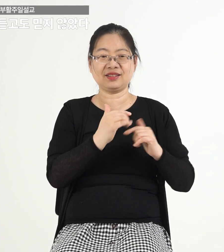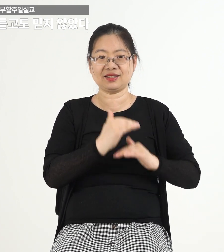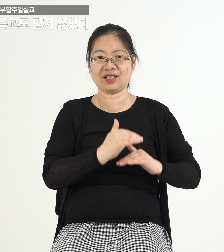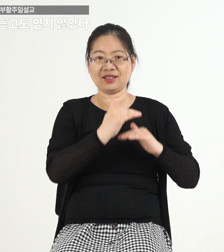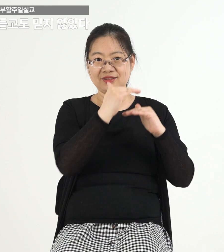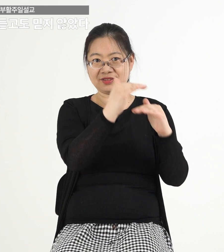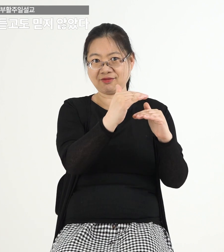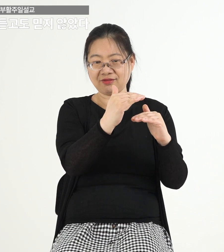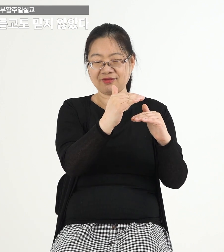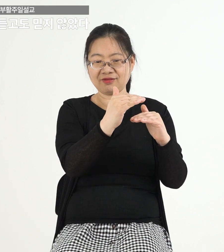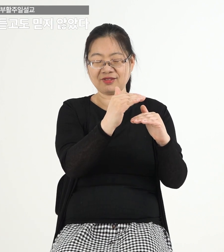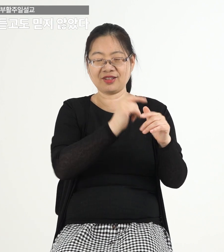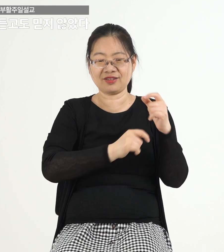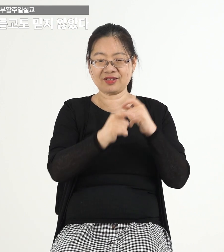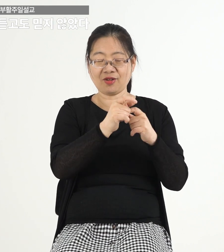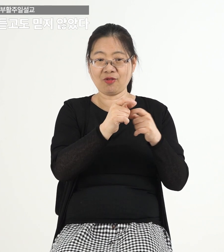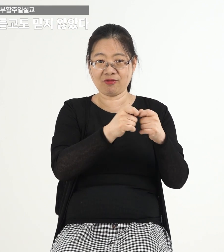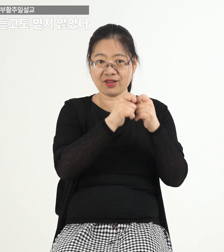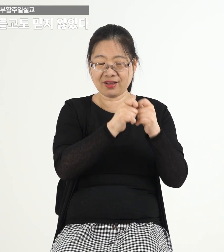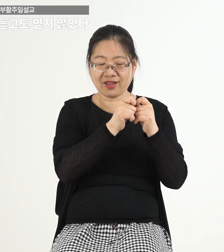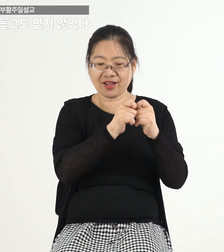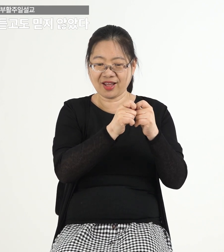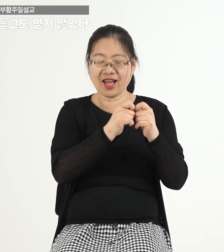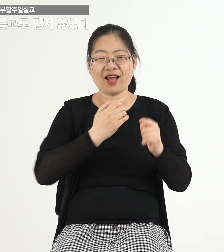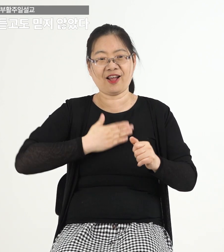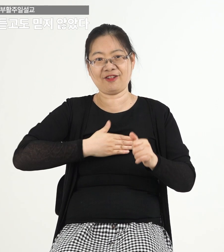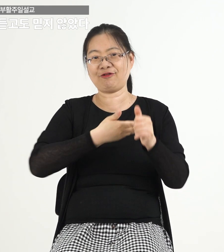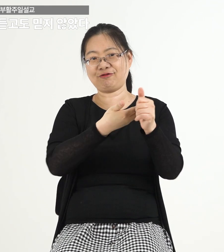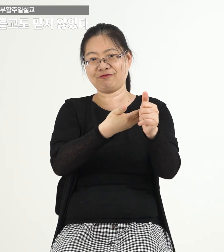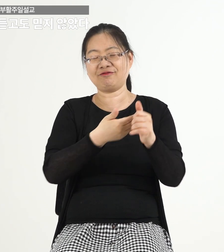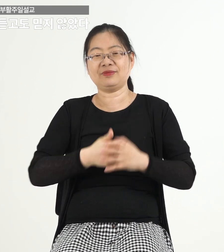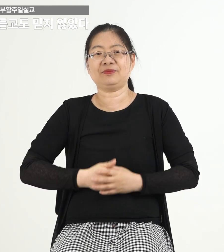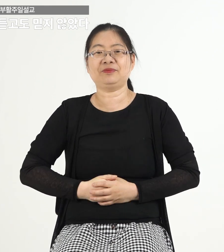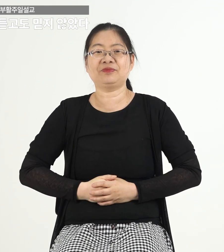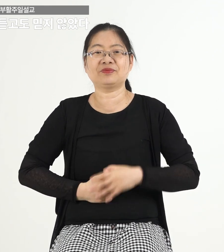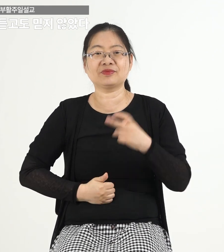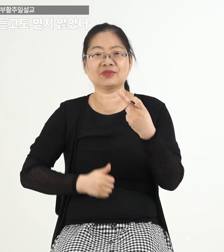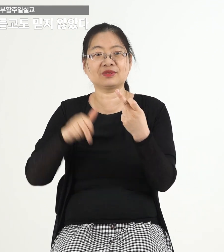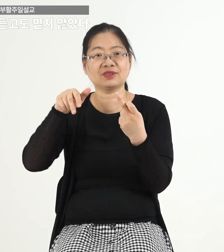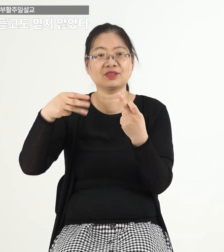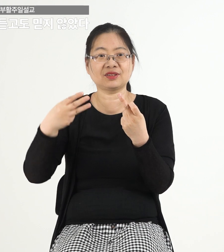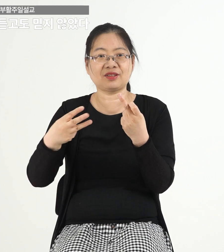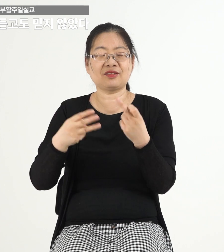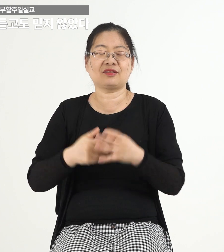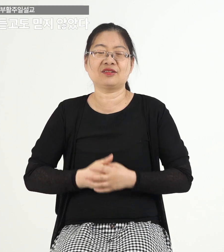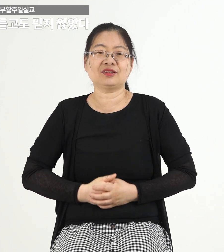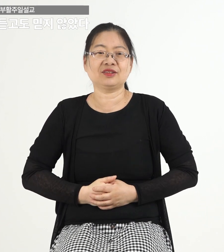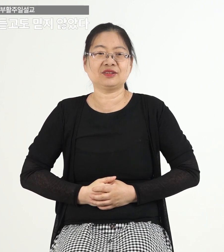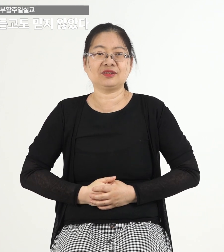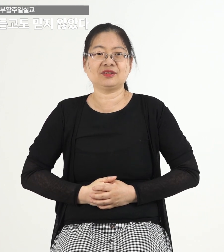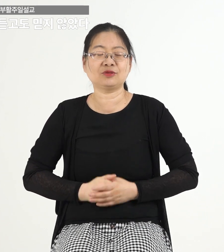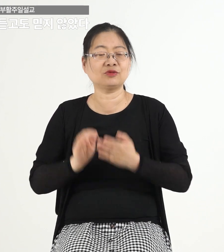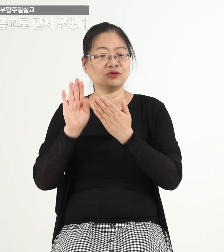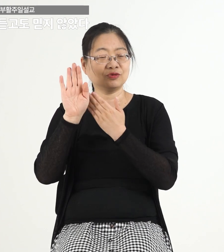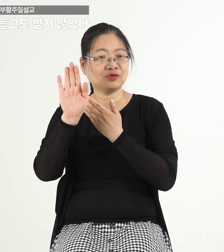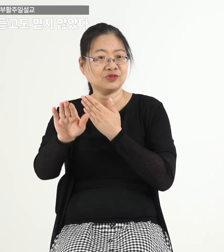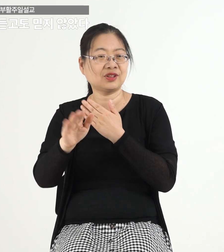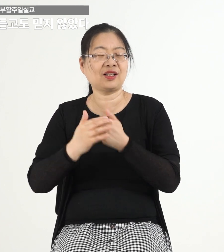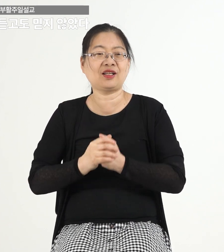과정을 한번 더 자세히 살펴보도록 하겠습니다. 12절. 그